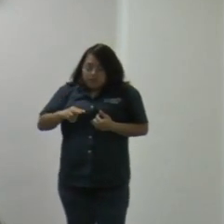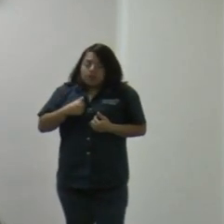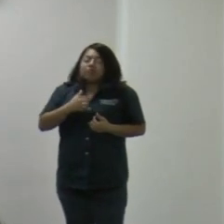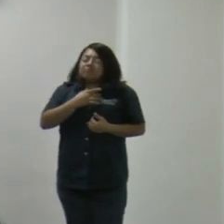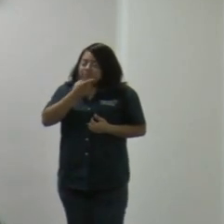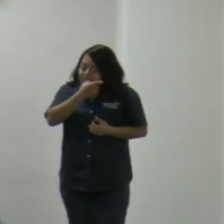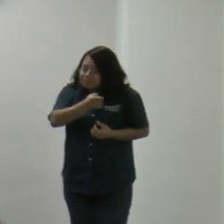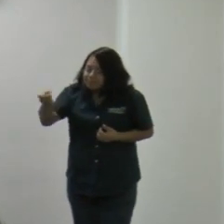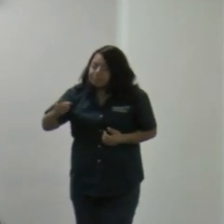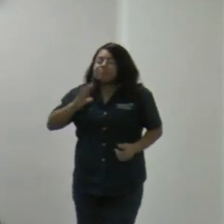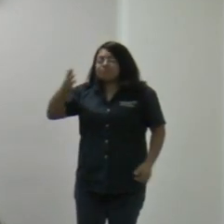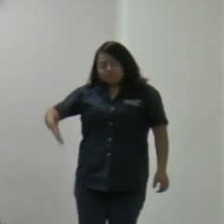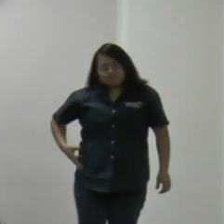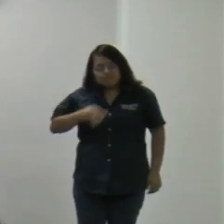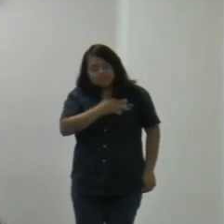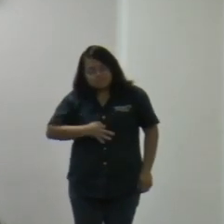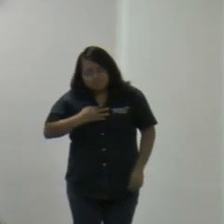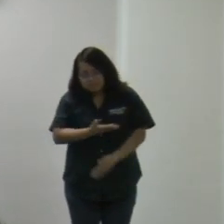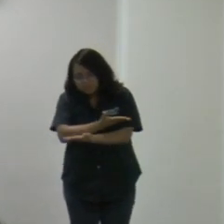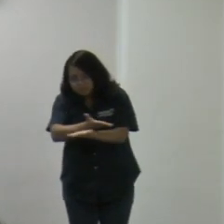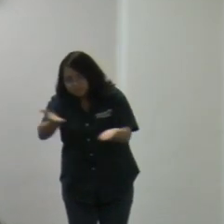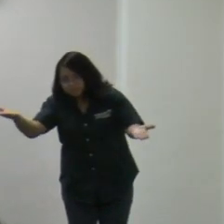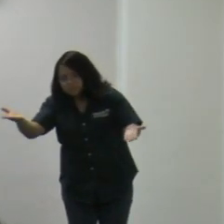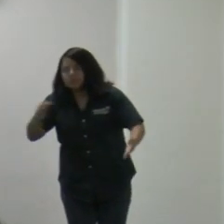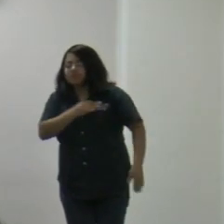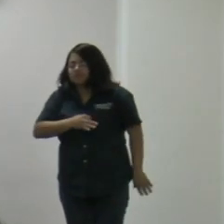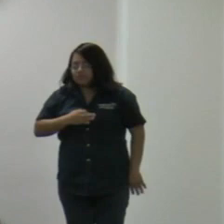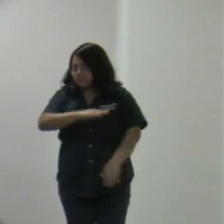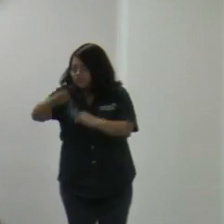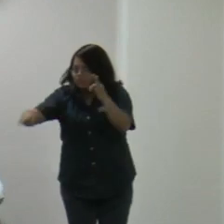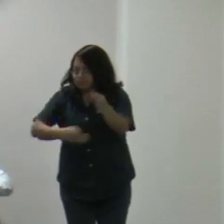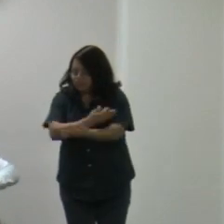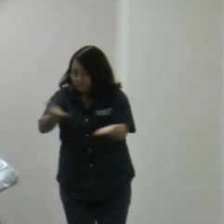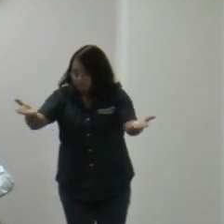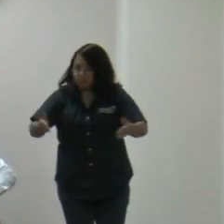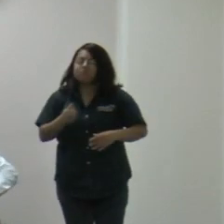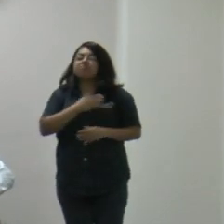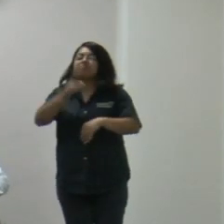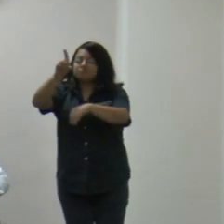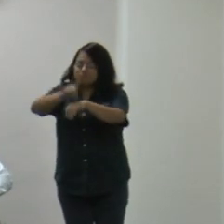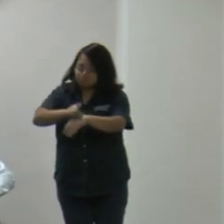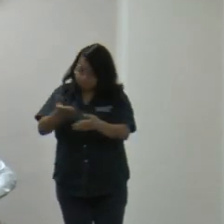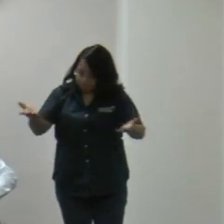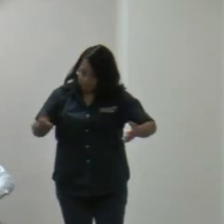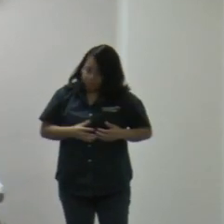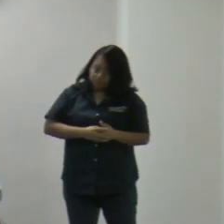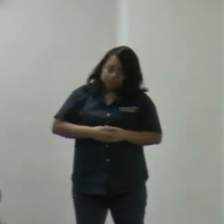personal. Enhorabuena a ustedes, felicidades a todos. Muy buenos días.